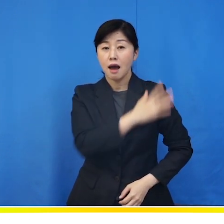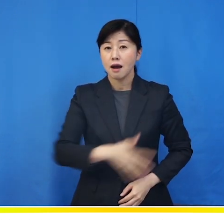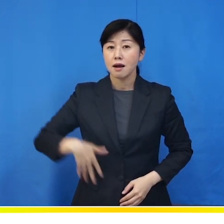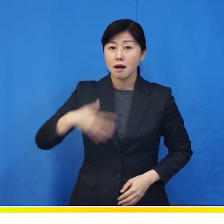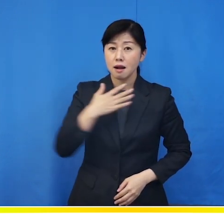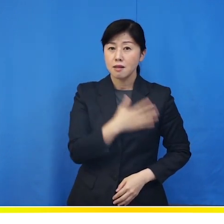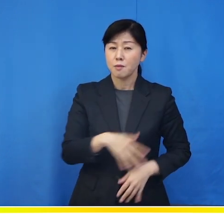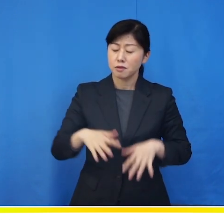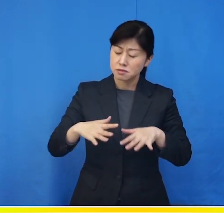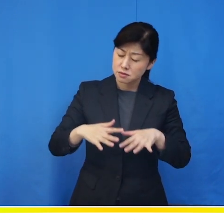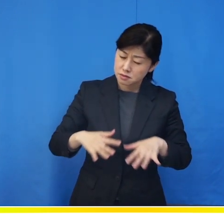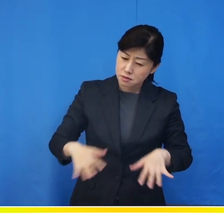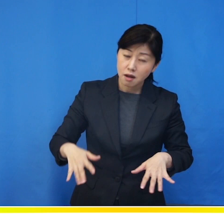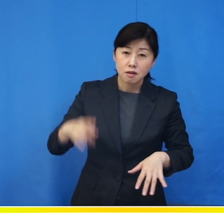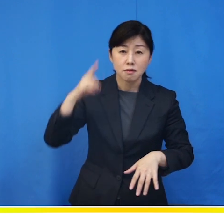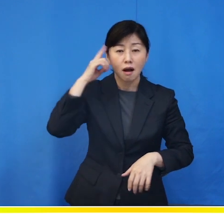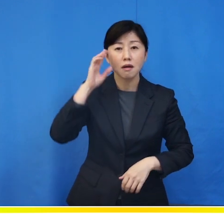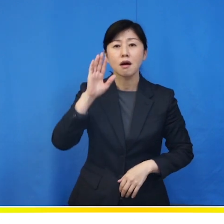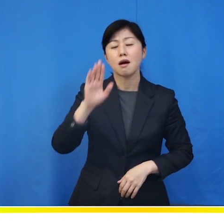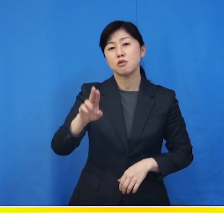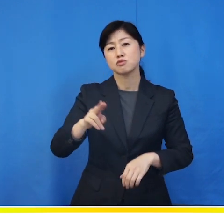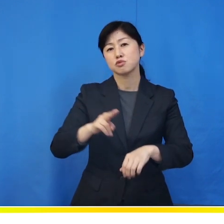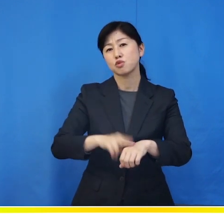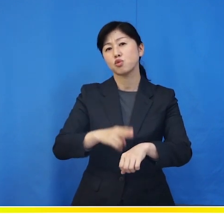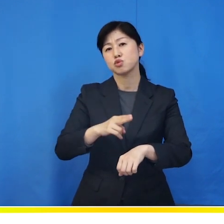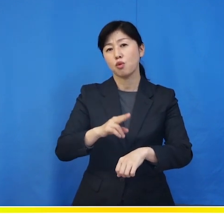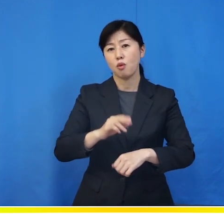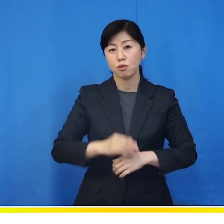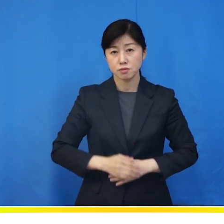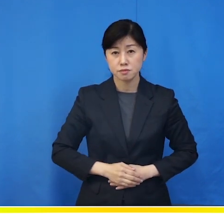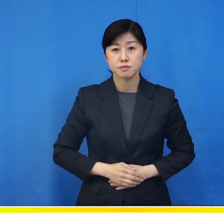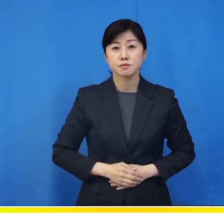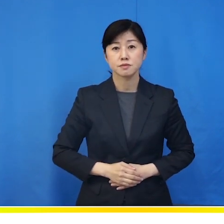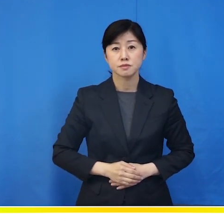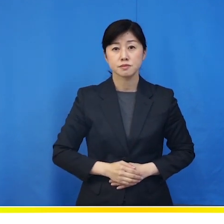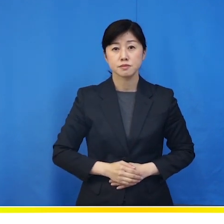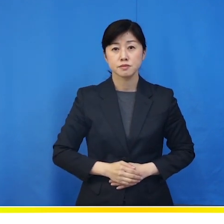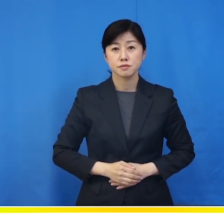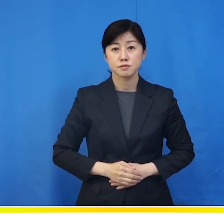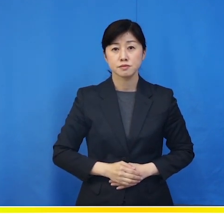倦怠感などを伴うことが多いのが特徴です